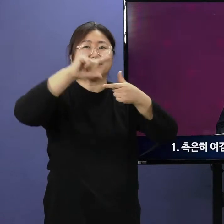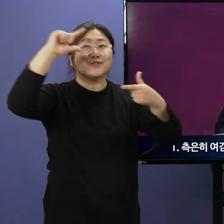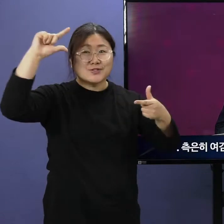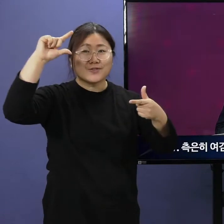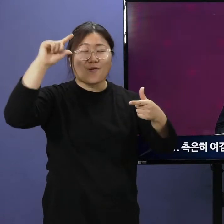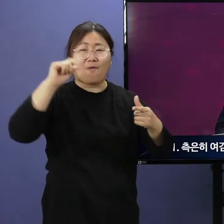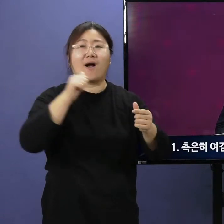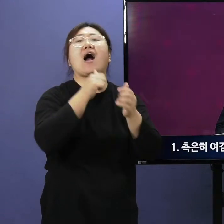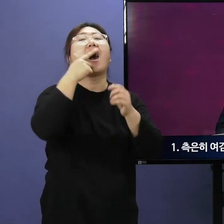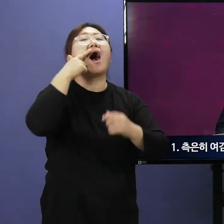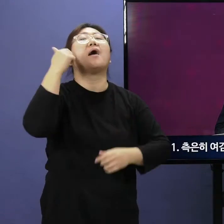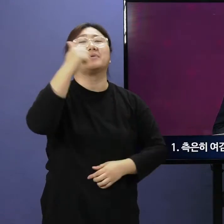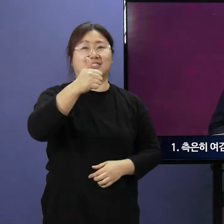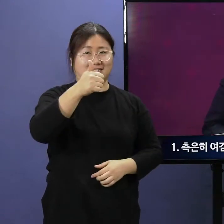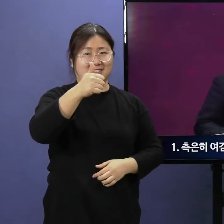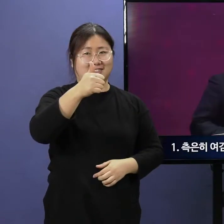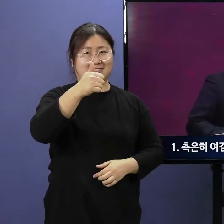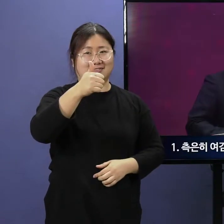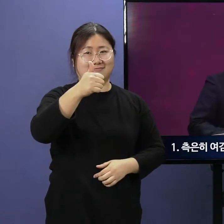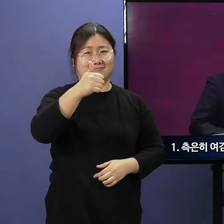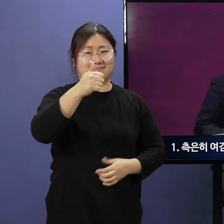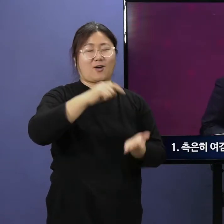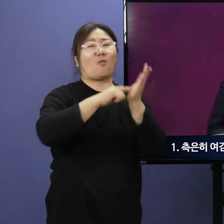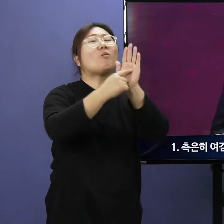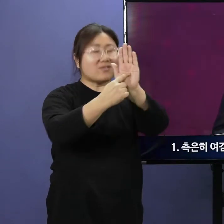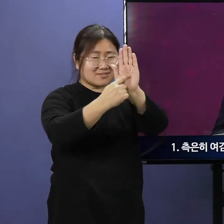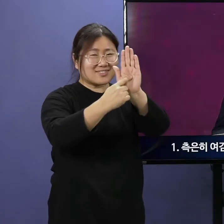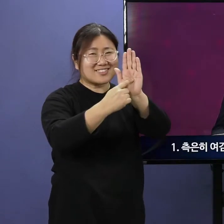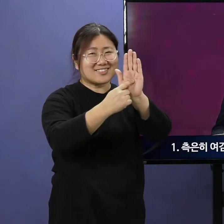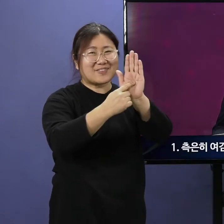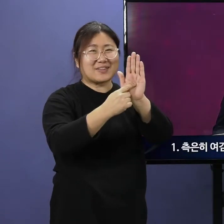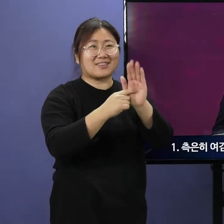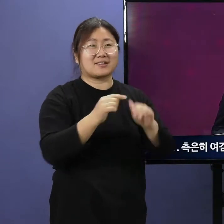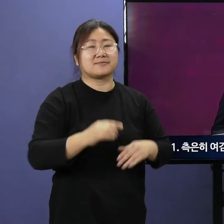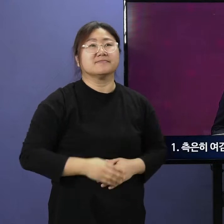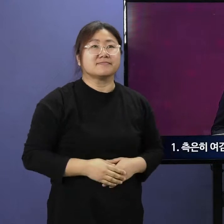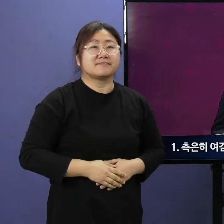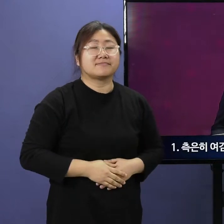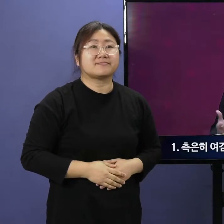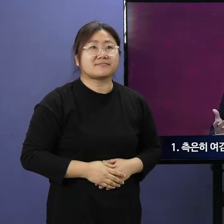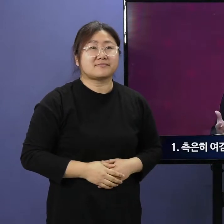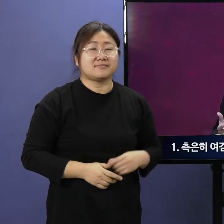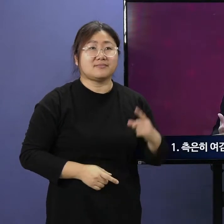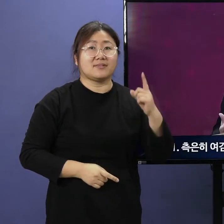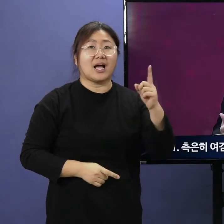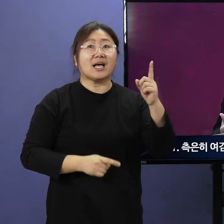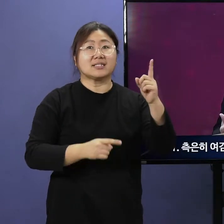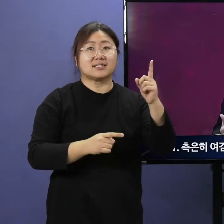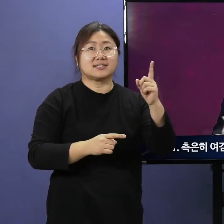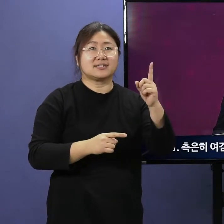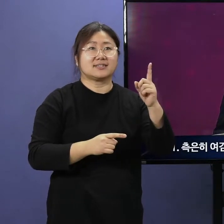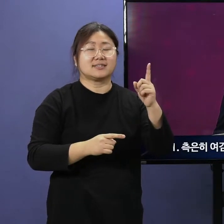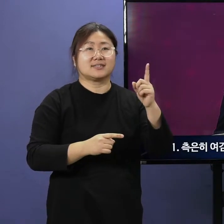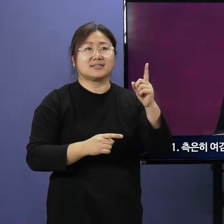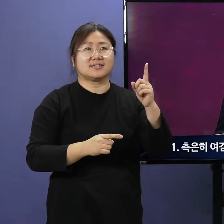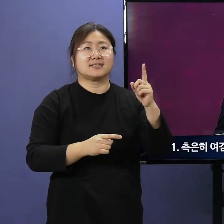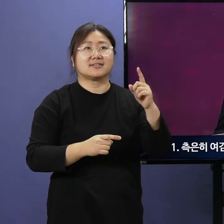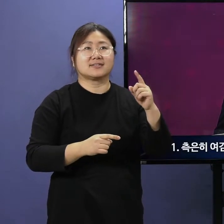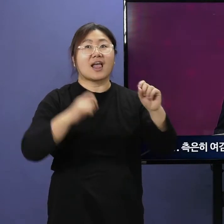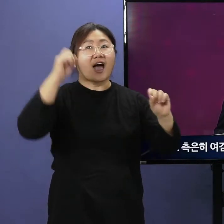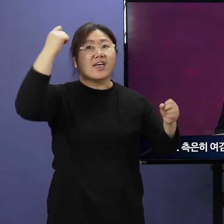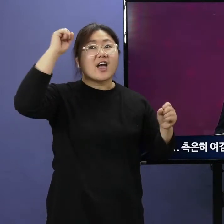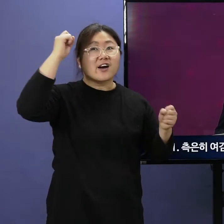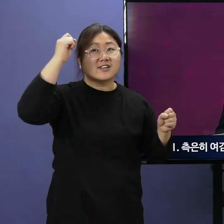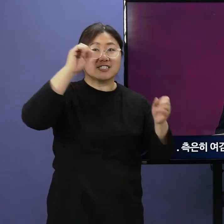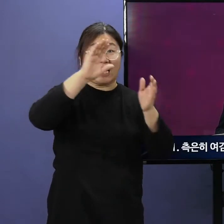아버지입니다. 마치 무대에서 한 배우가 스포트라이트를 받으면서 혼자 멋진